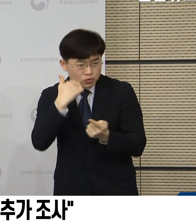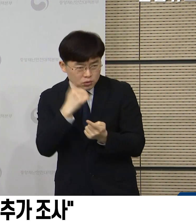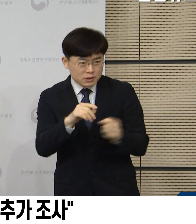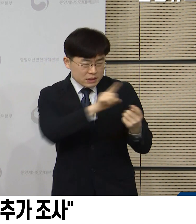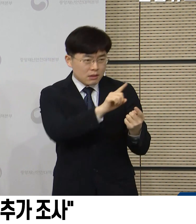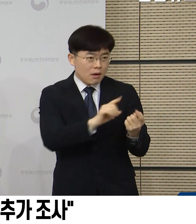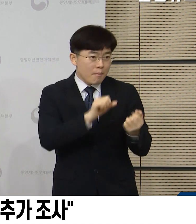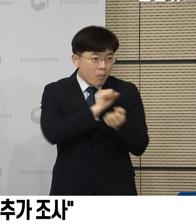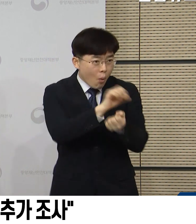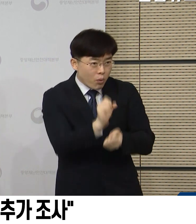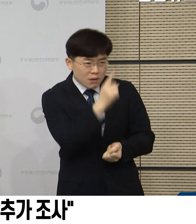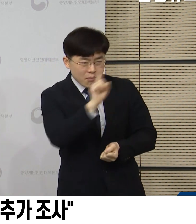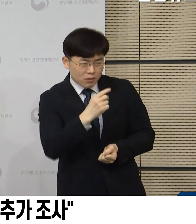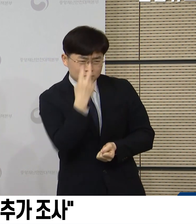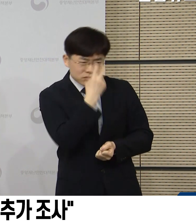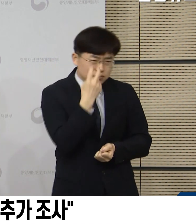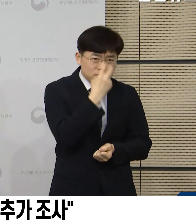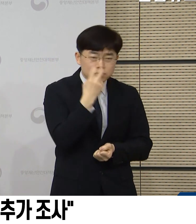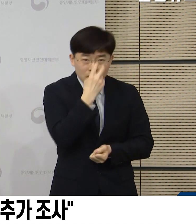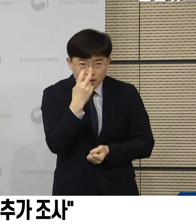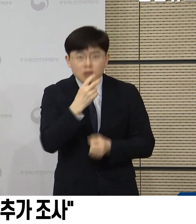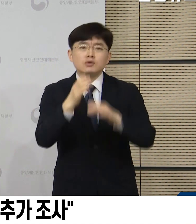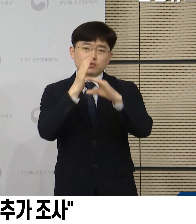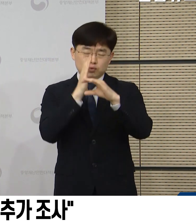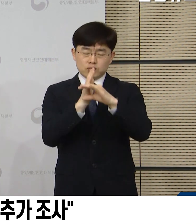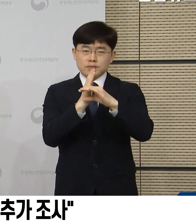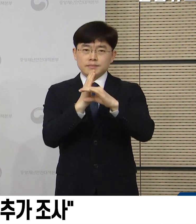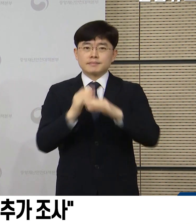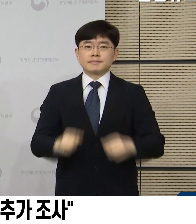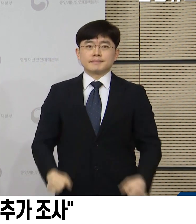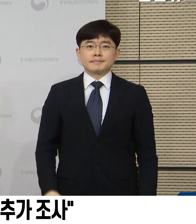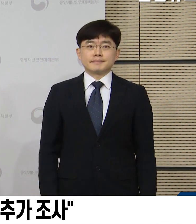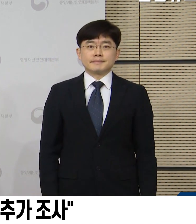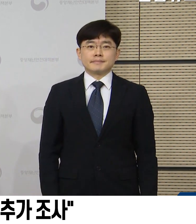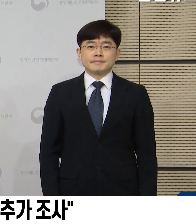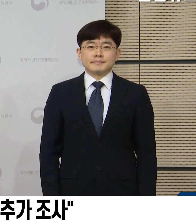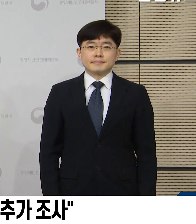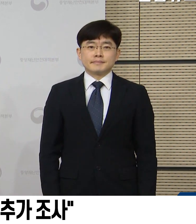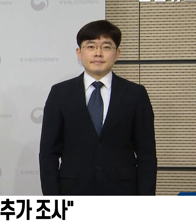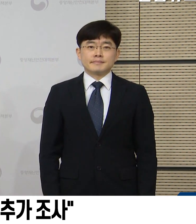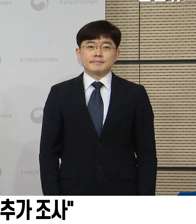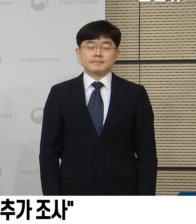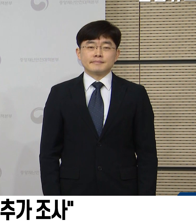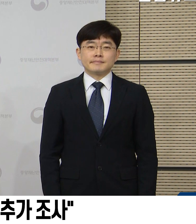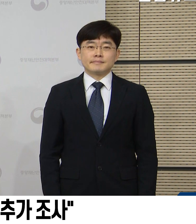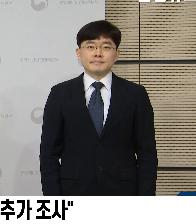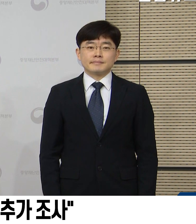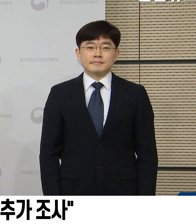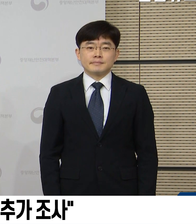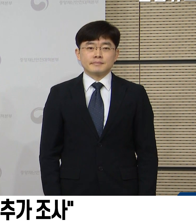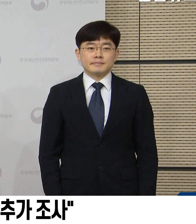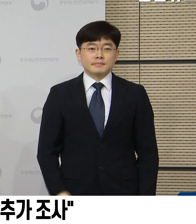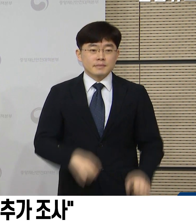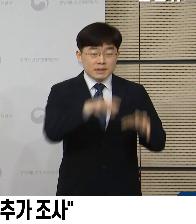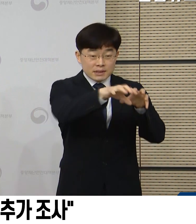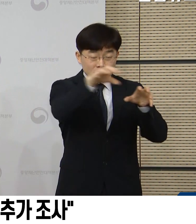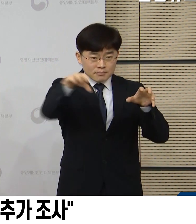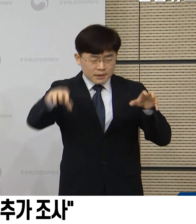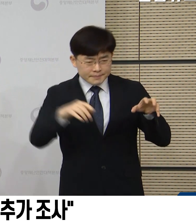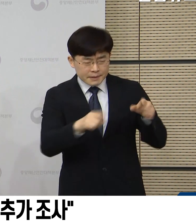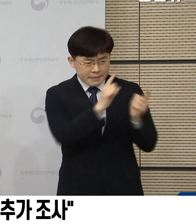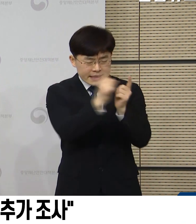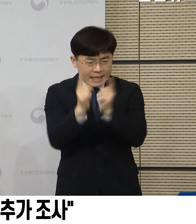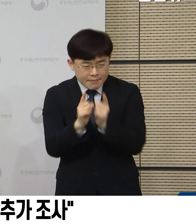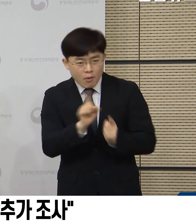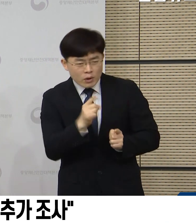구성하여 지역사회 접촉자에 대한 추가 조사를 진행하고 있습니다. 지역사회 접촉자에 대한 조사가